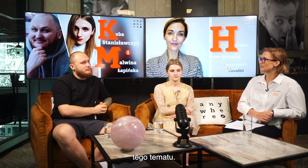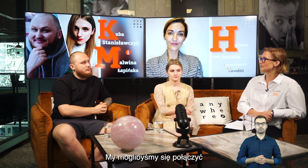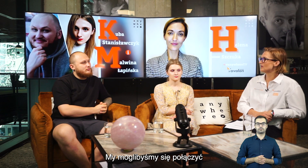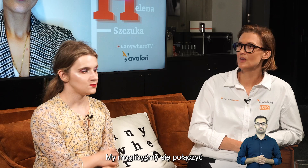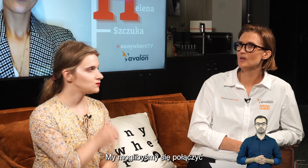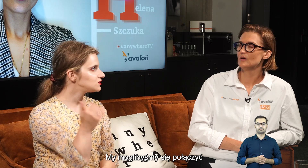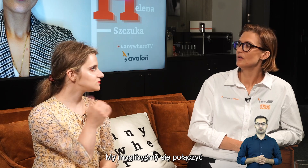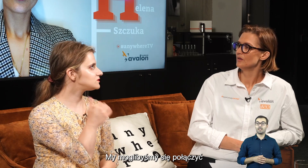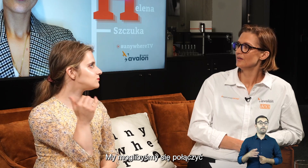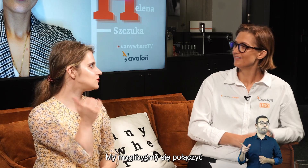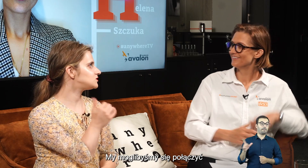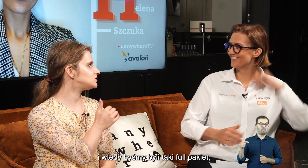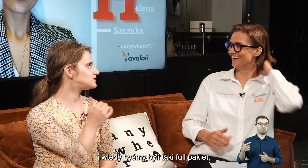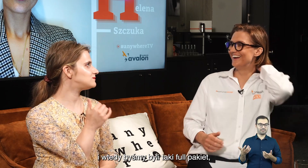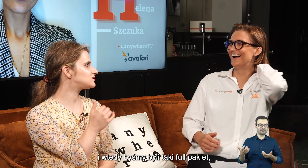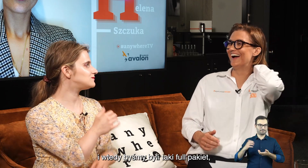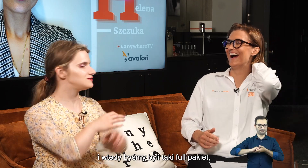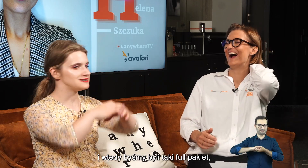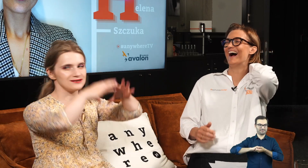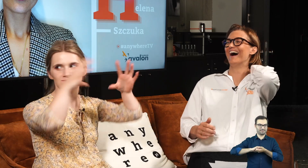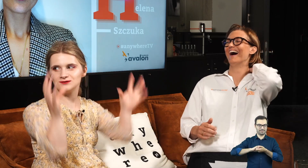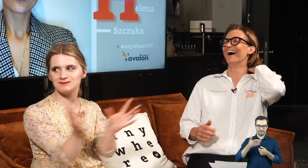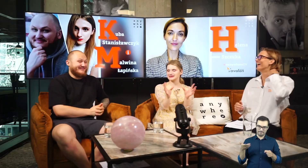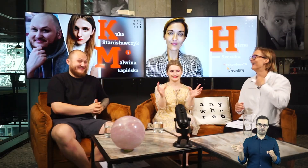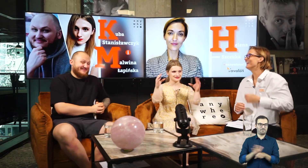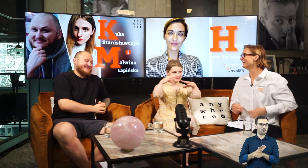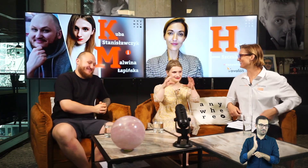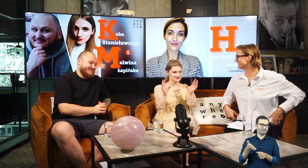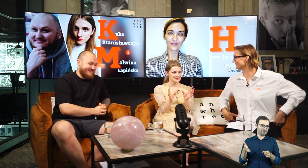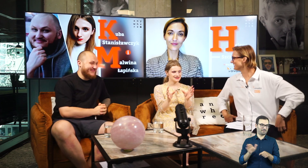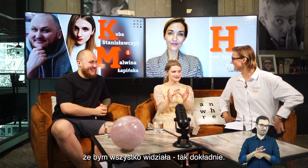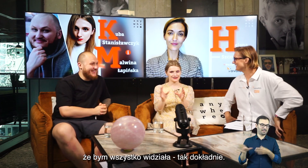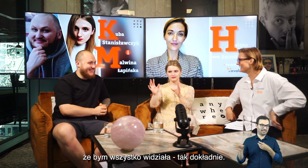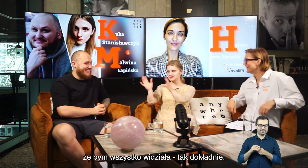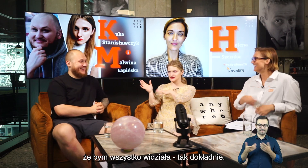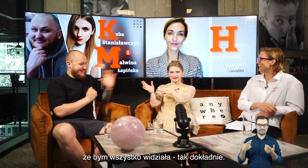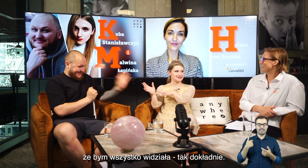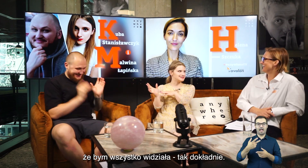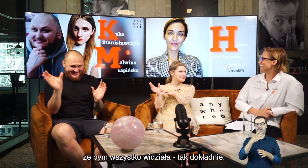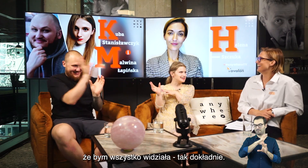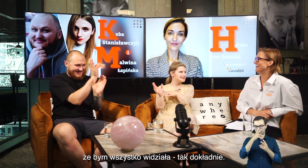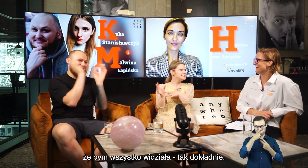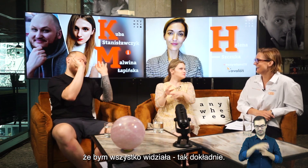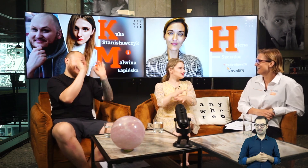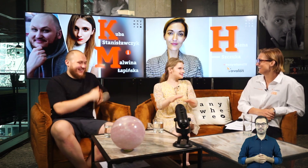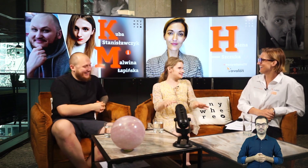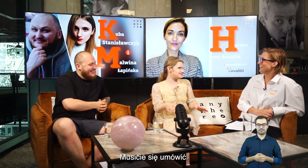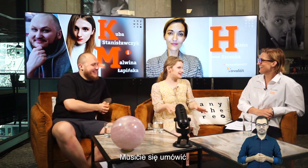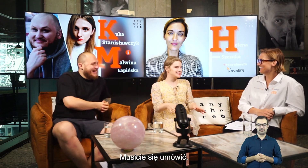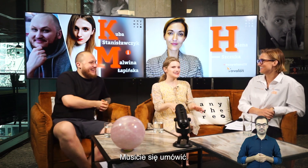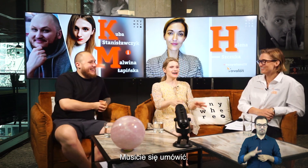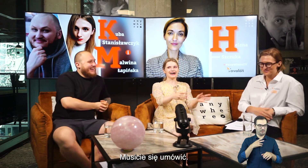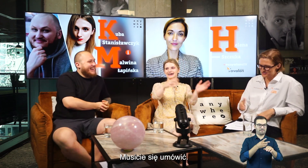tego tematu. My moglibyśmy się połączyć i wtedy byśmy byli taki full pakiet, żebym wszystko widziała. Tak, dokładnie. Mogę